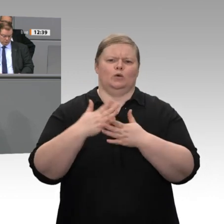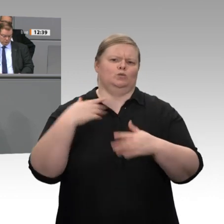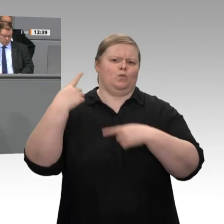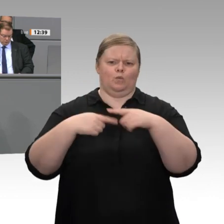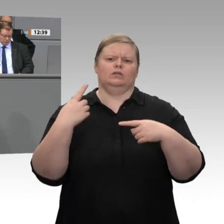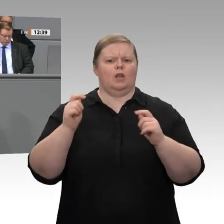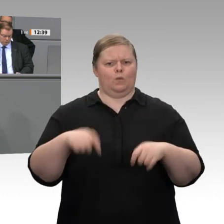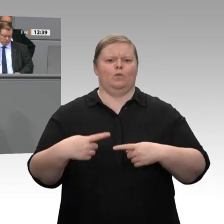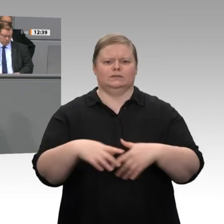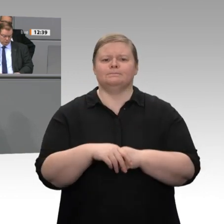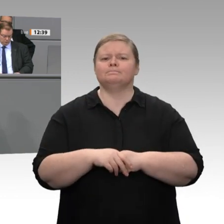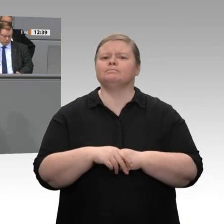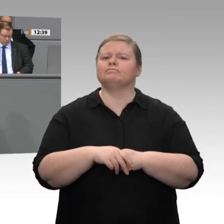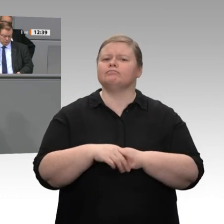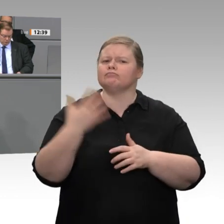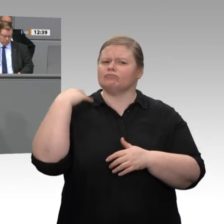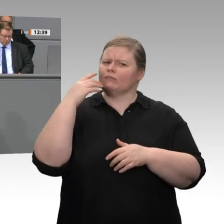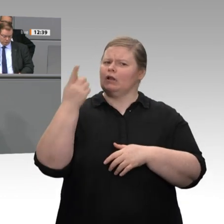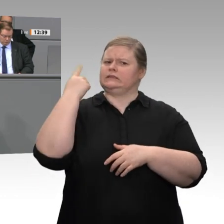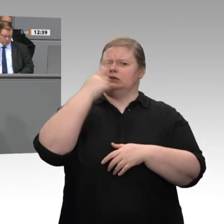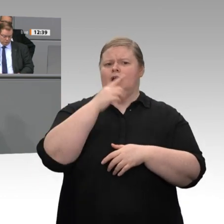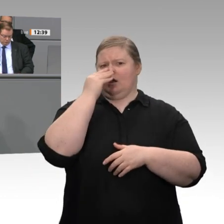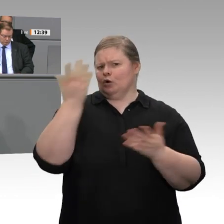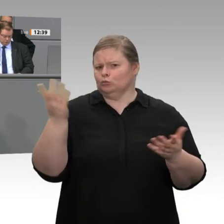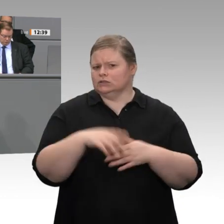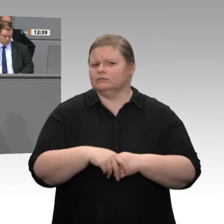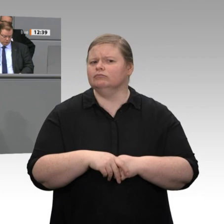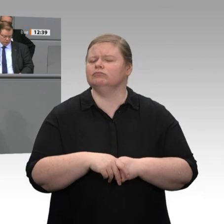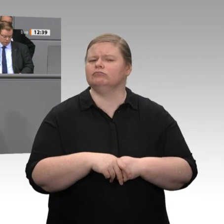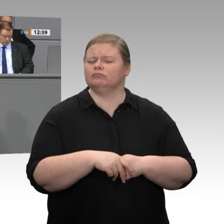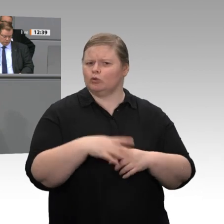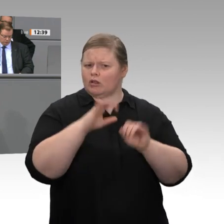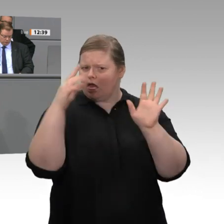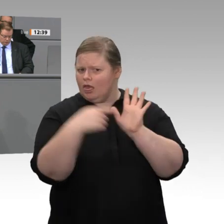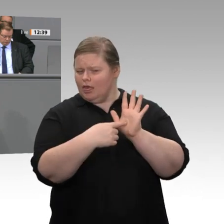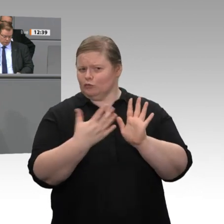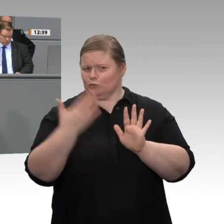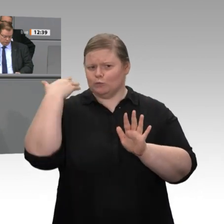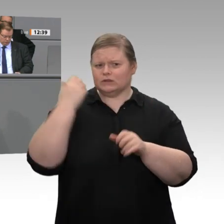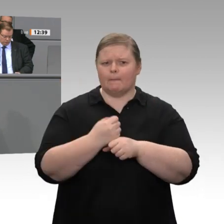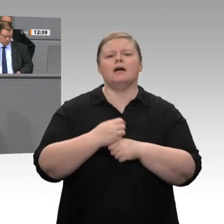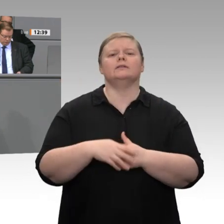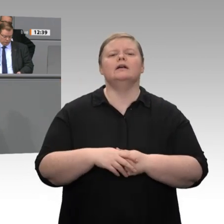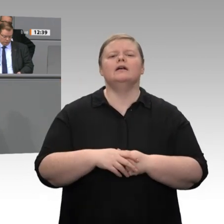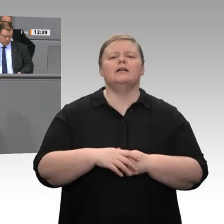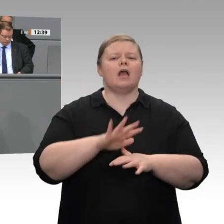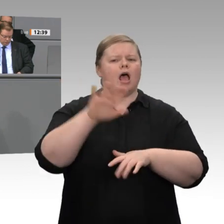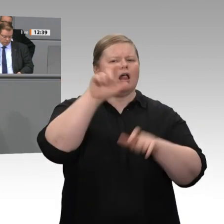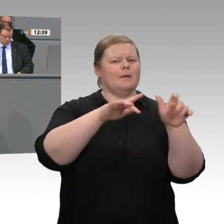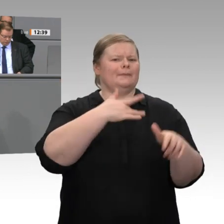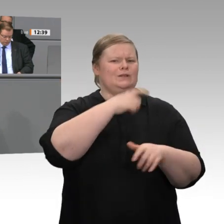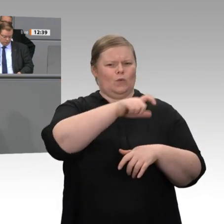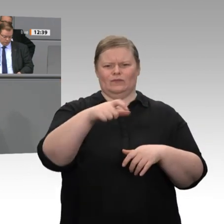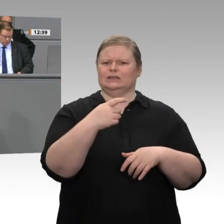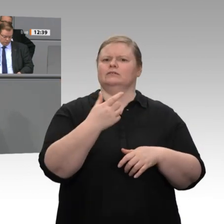wird abgeholfen. Und da sind eine Menge auch von Sondergruppen zu behandeln und zu nennen. Und all die sind in diesen